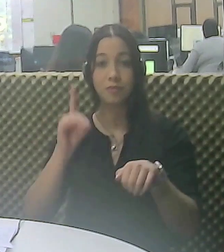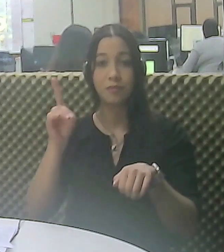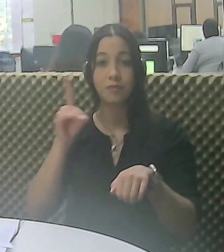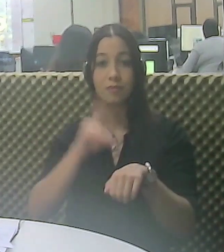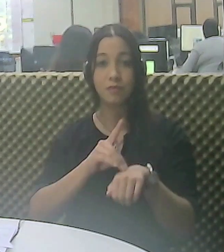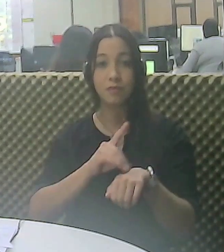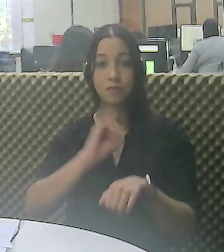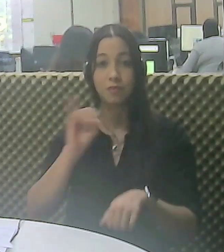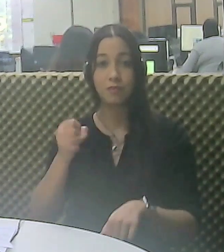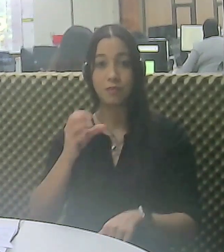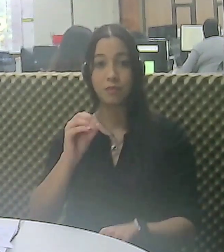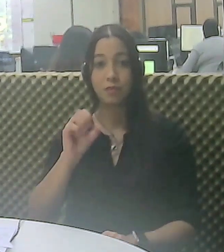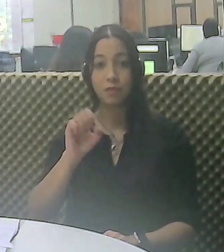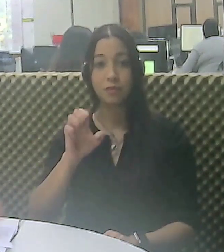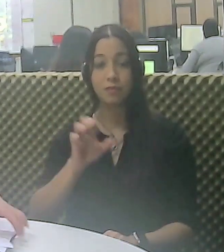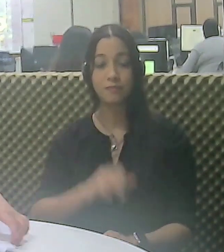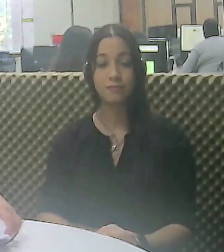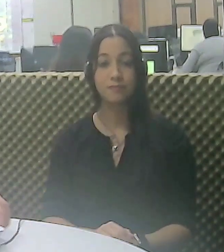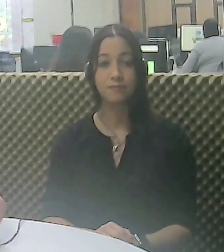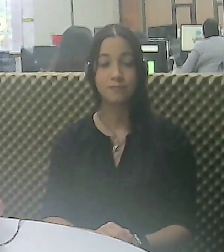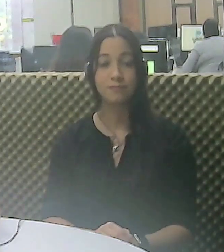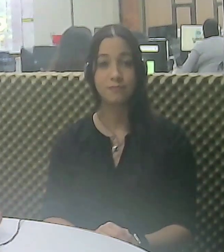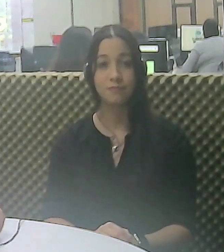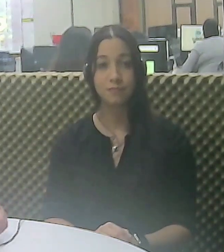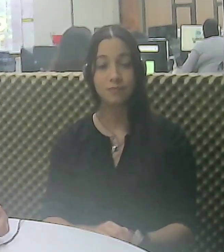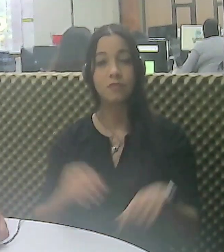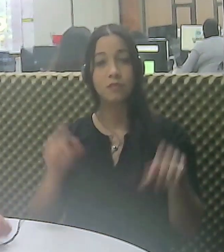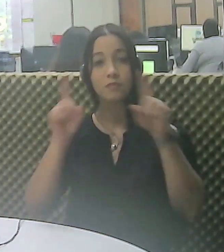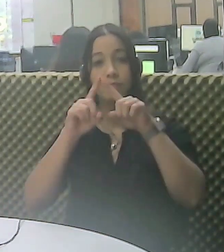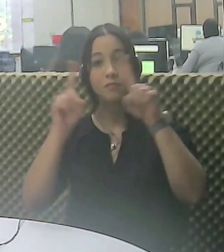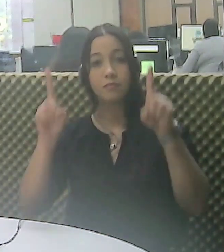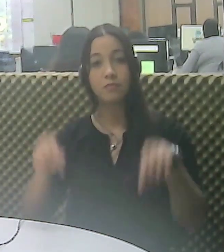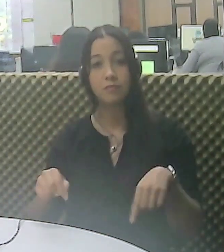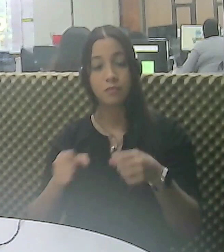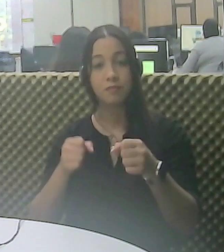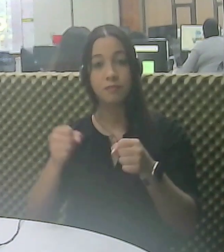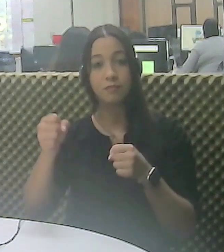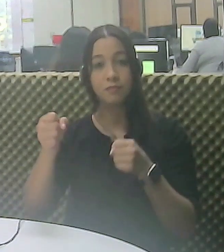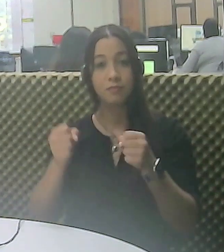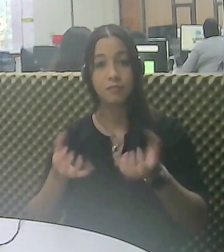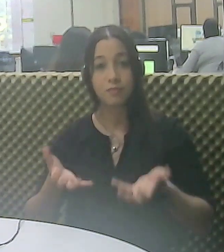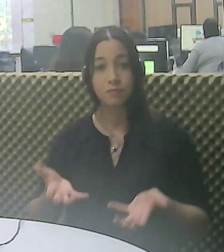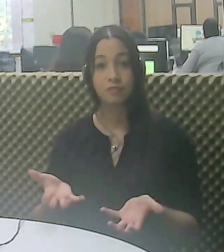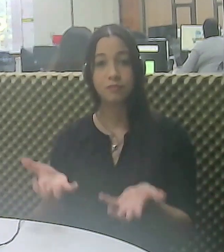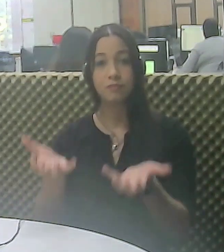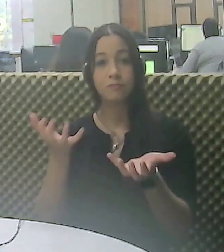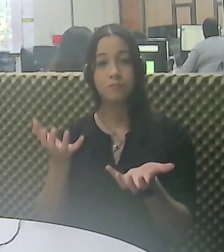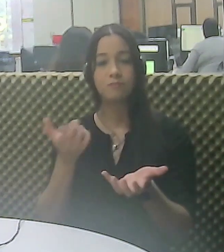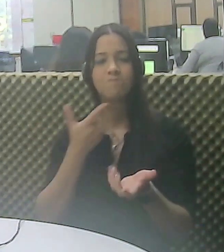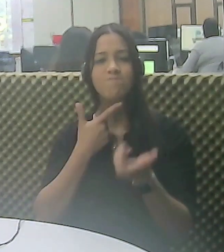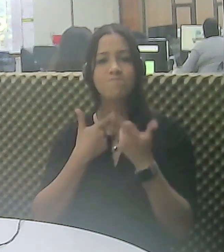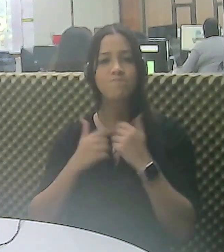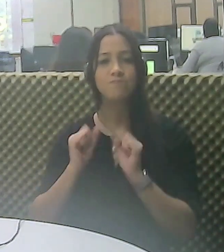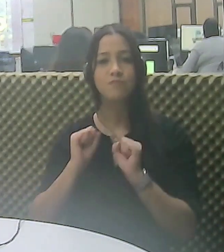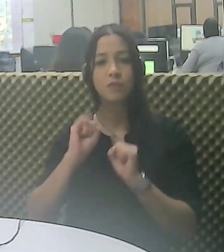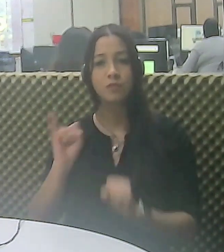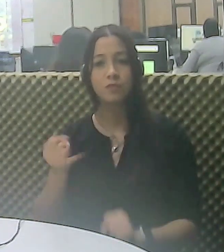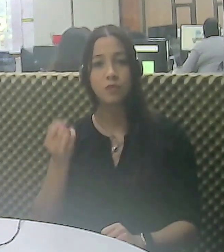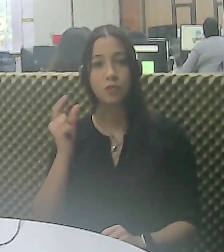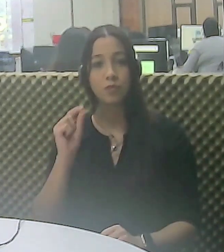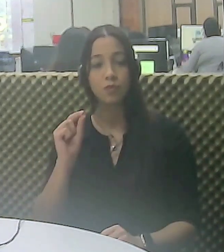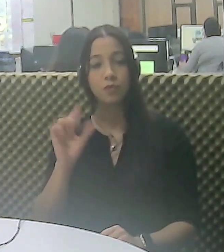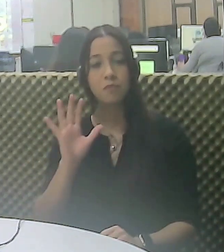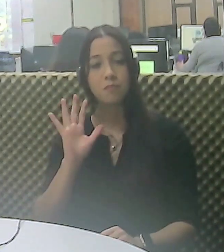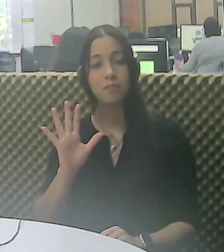Aedes, José Humberto Arruda. Temos servidores, temos máquinas, temos uma vontade, acima de tudo,